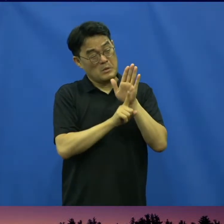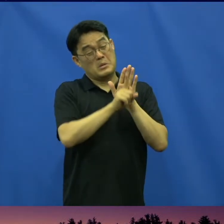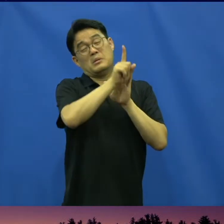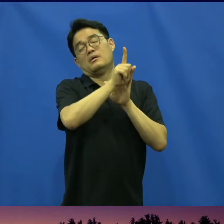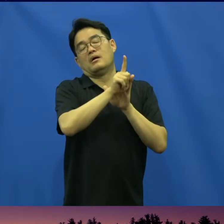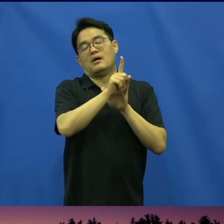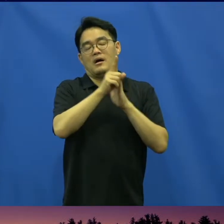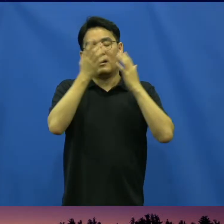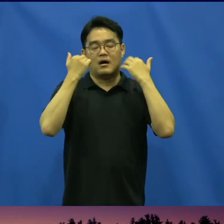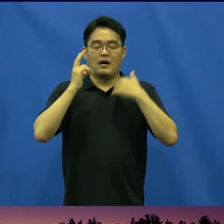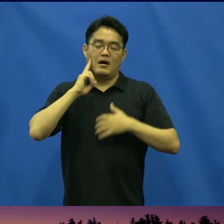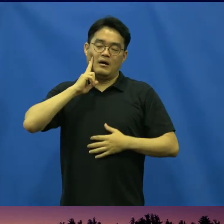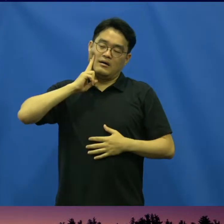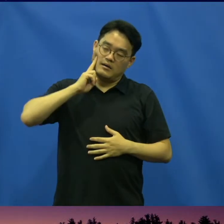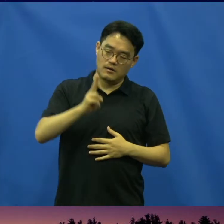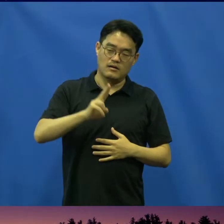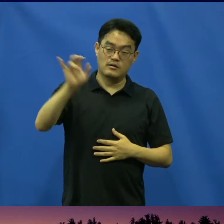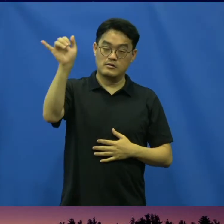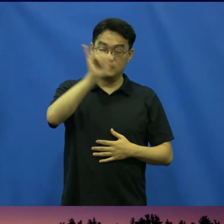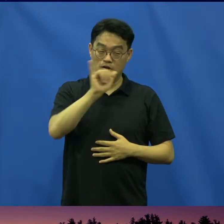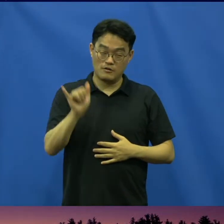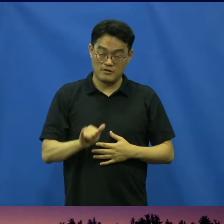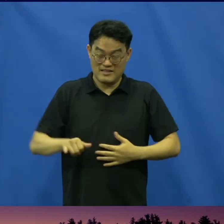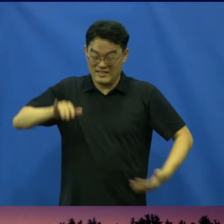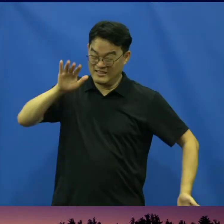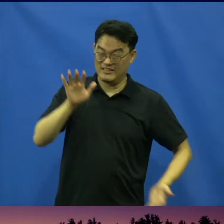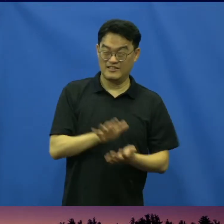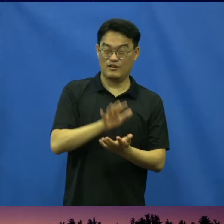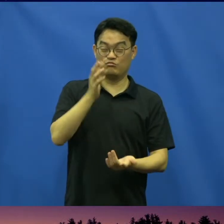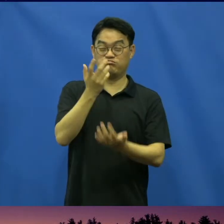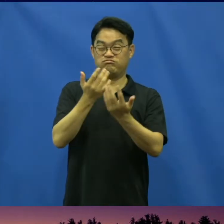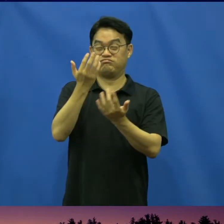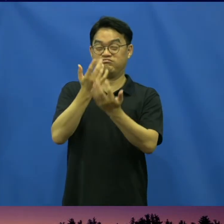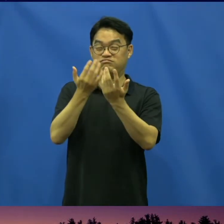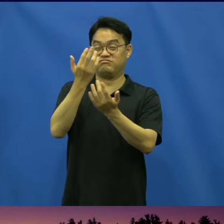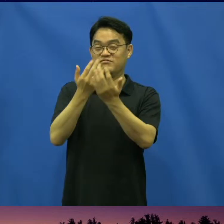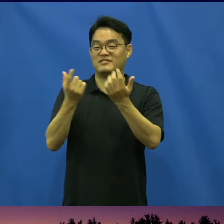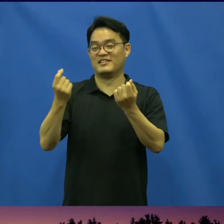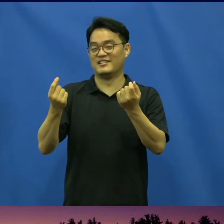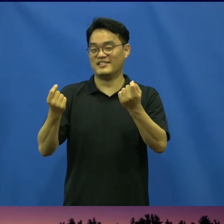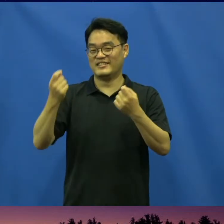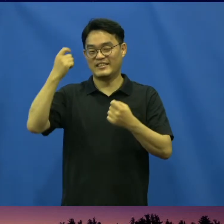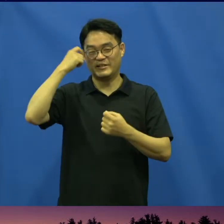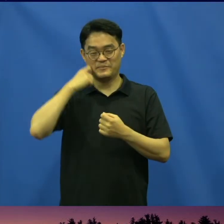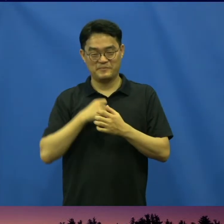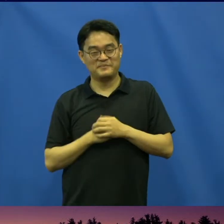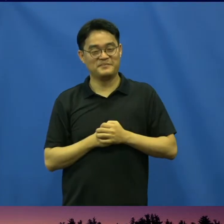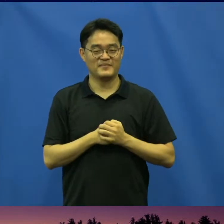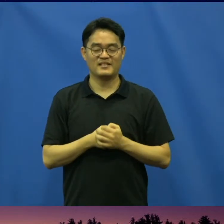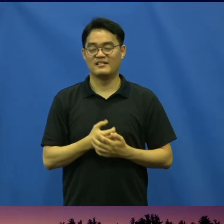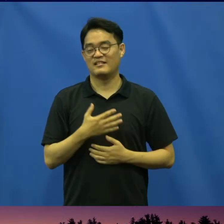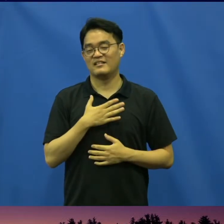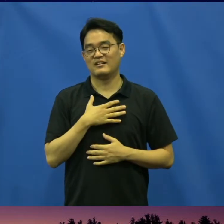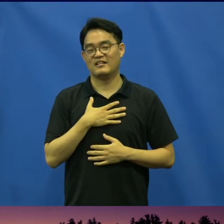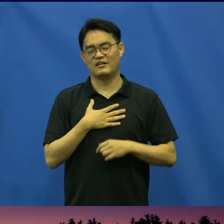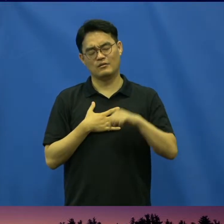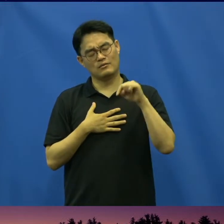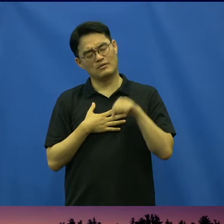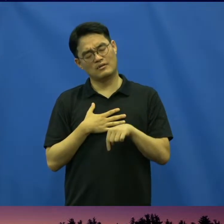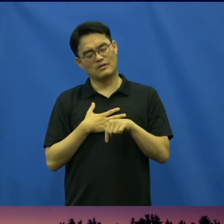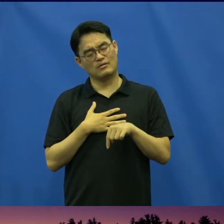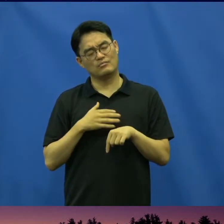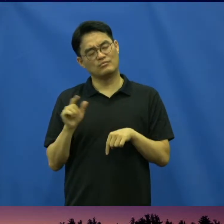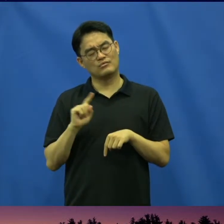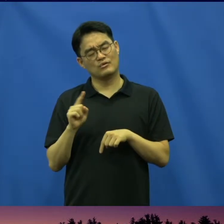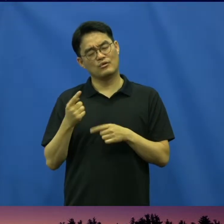지금 엄청나요, 엄청나. 전국이 벌풀 끓는데 나는 여기가 무슨